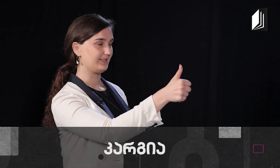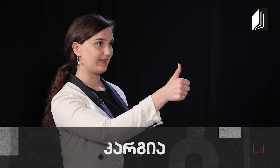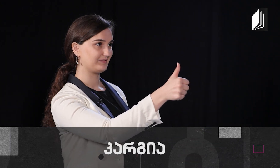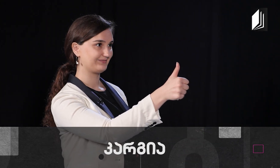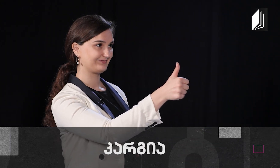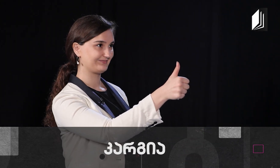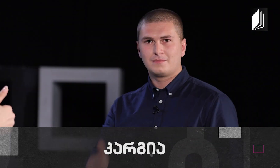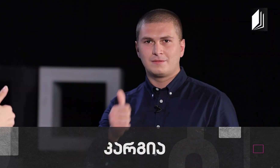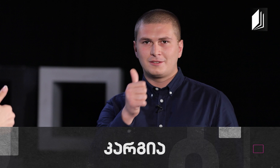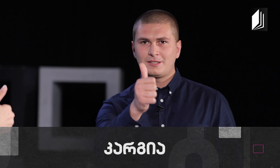კარგია.